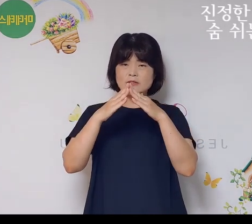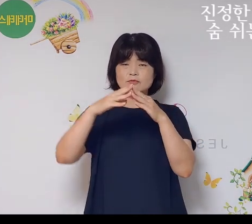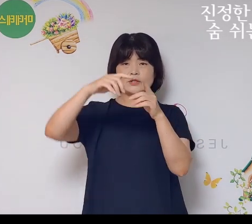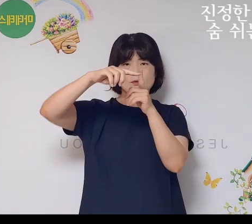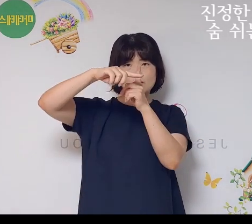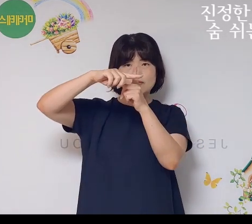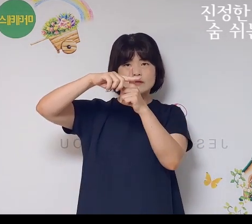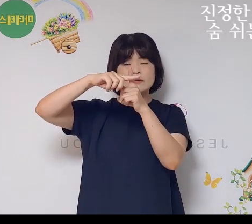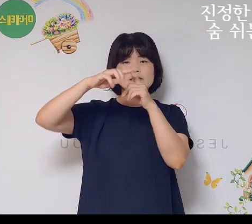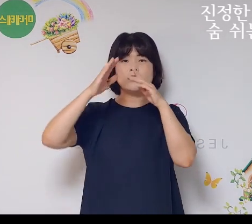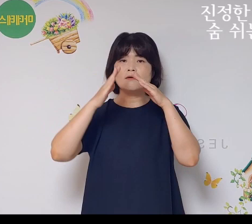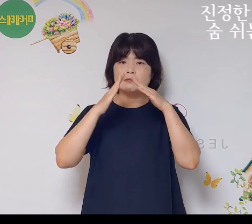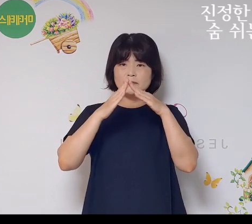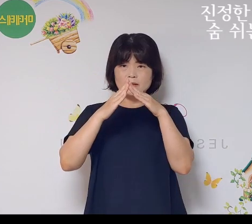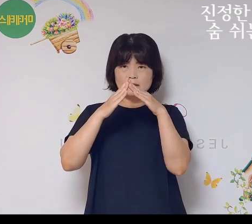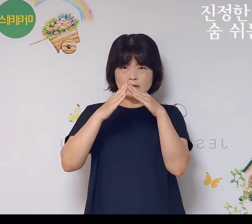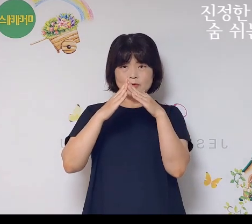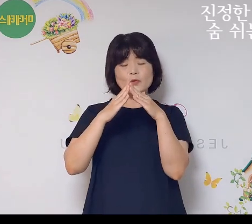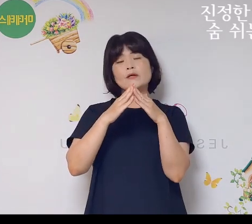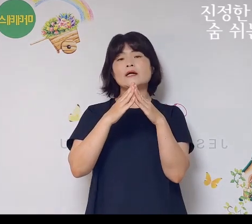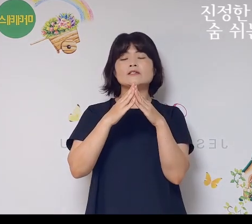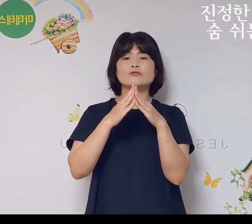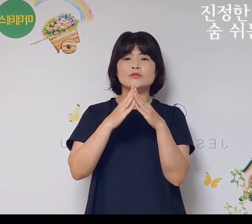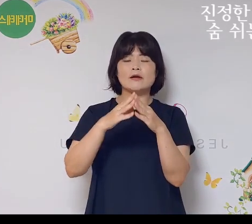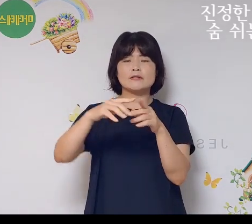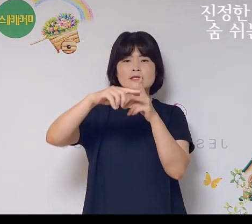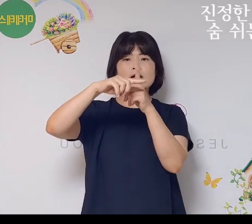하셔도 되고 이렇게 해서 교회를 하셔도 돼요. 그래서